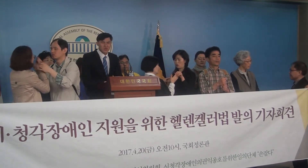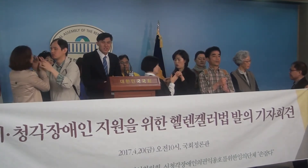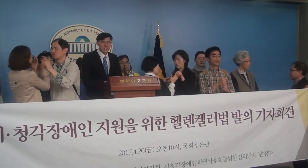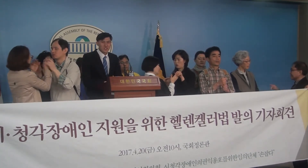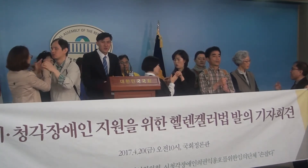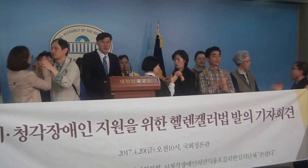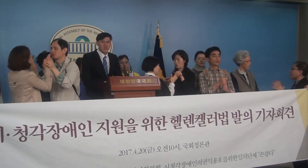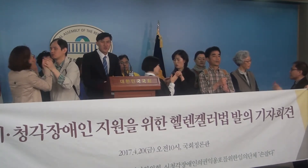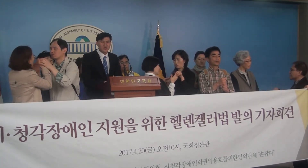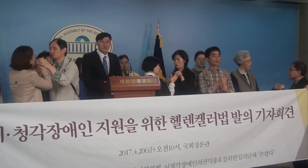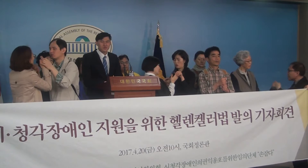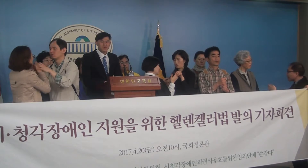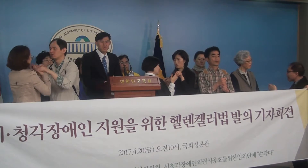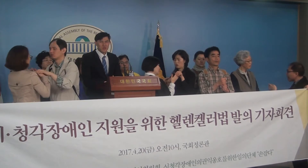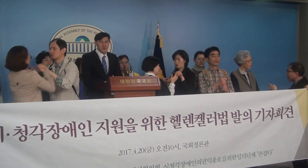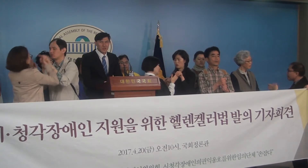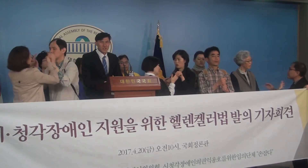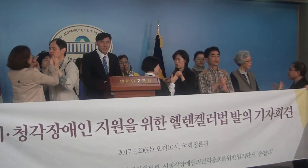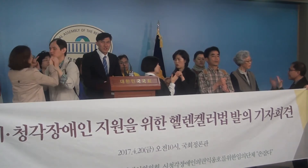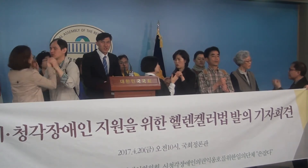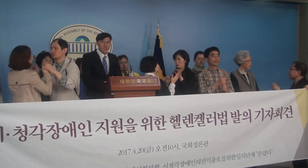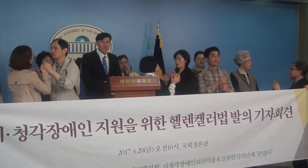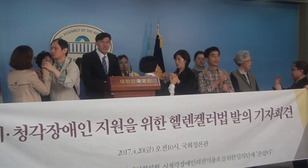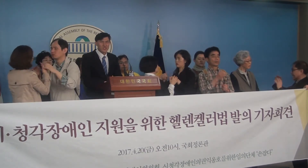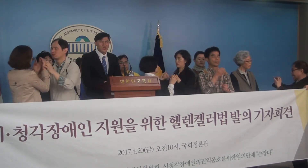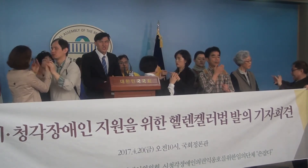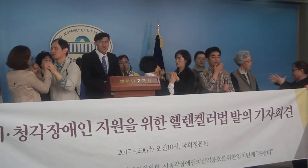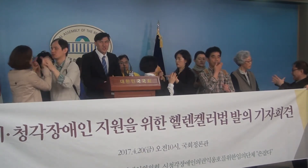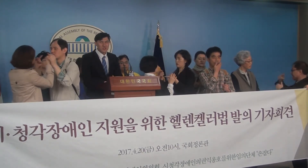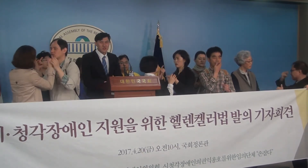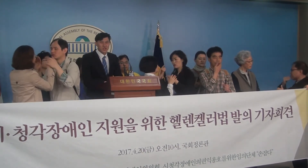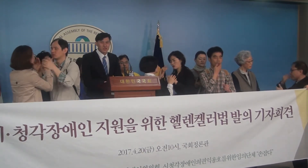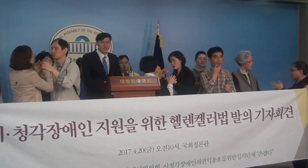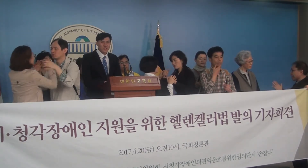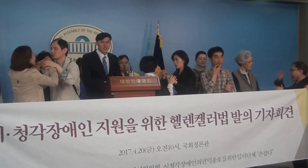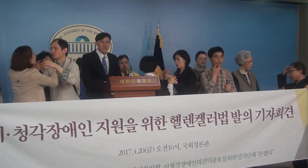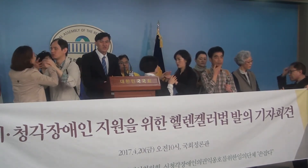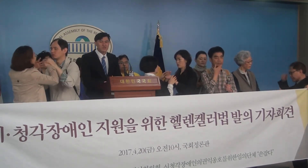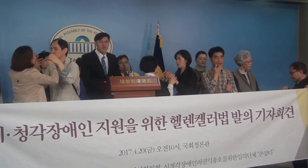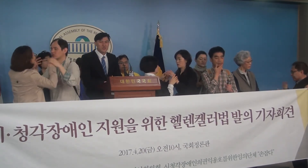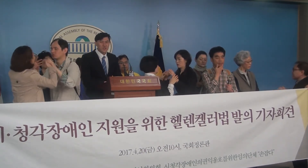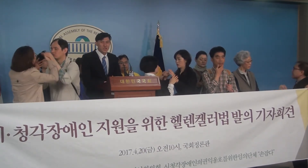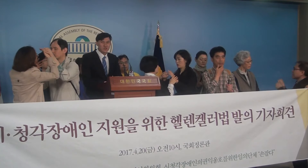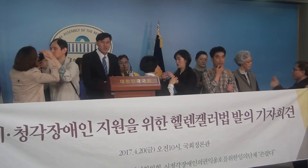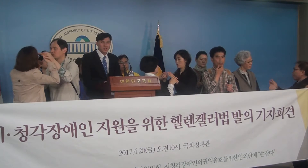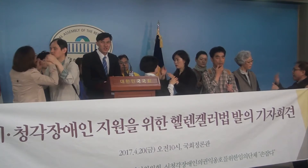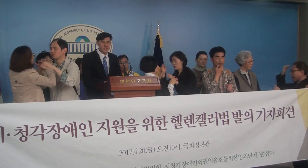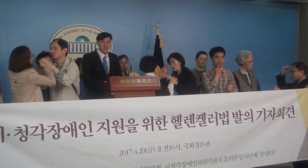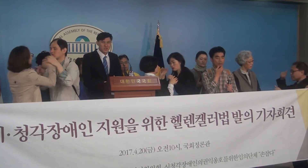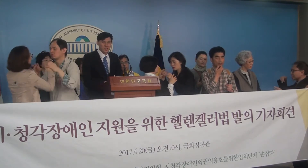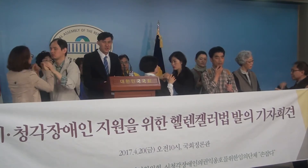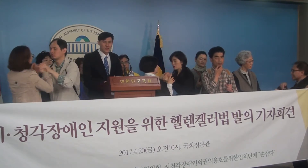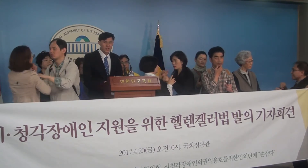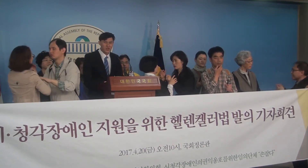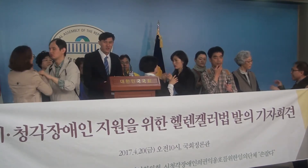이 컨퍼런스에 참여하게 된다면 세계 시청각장애인들에게 한국의 현실을 알리고 한국의